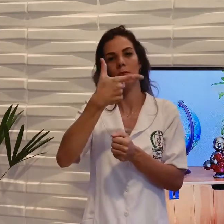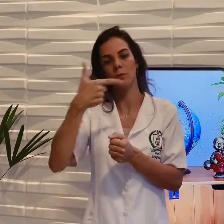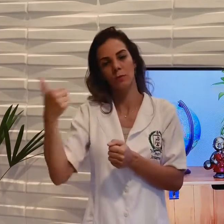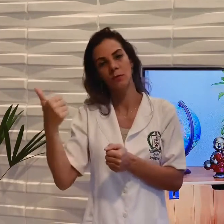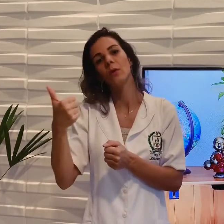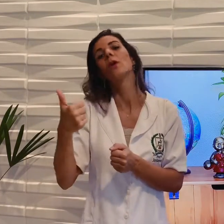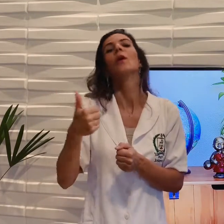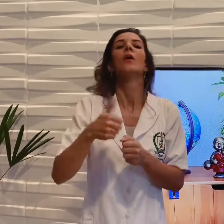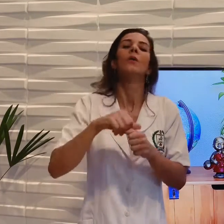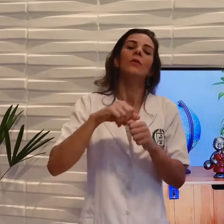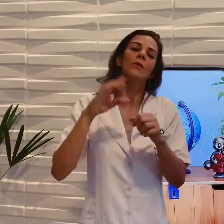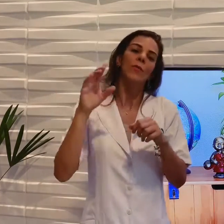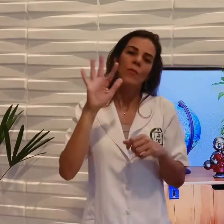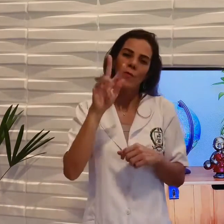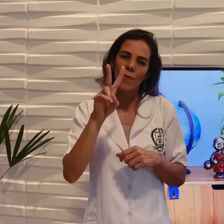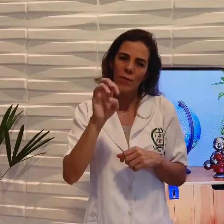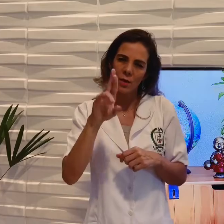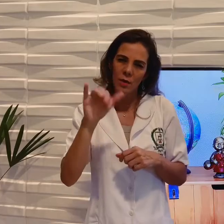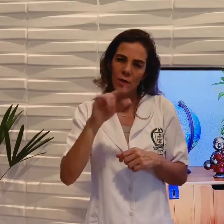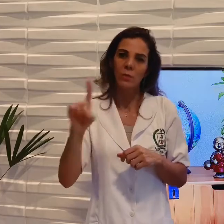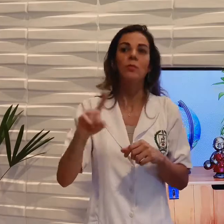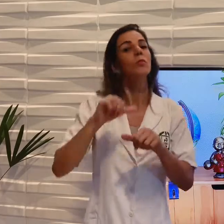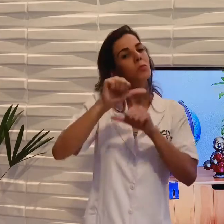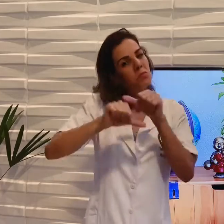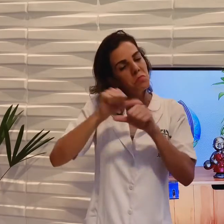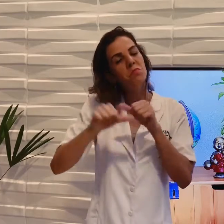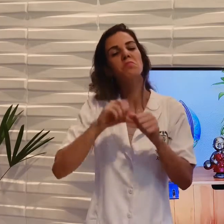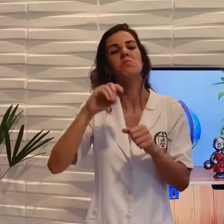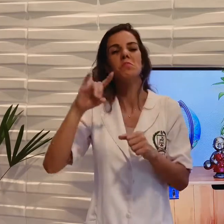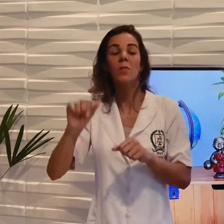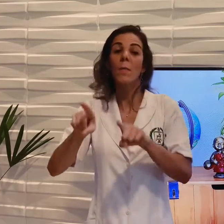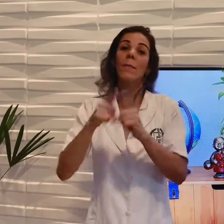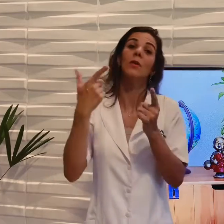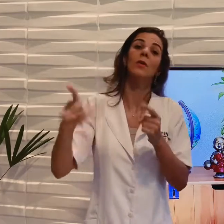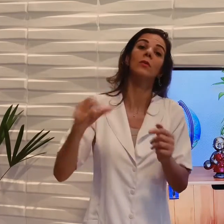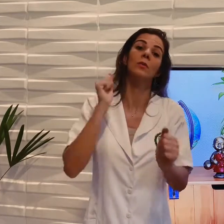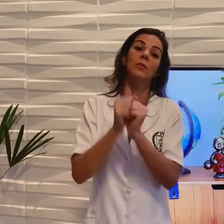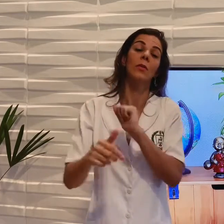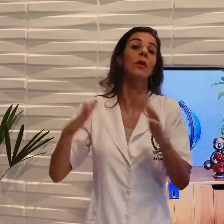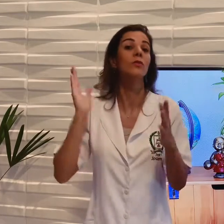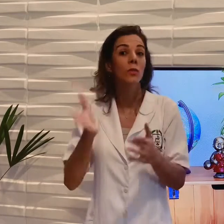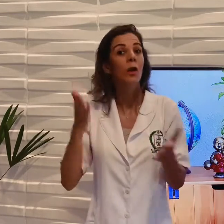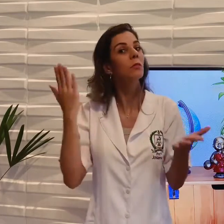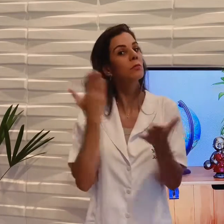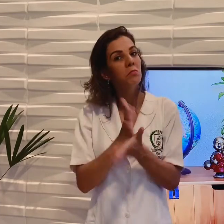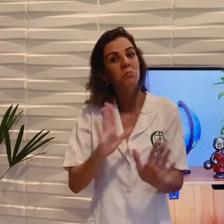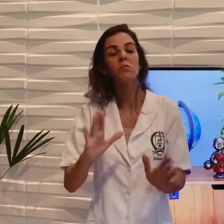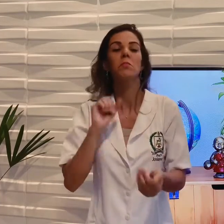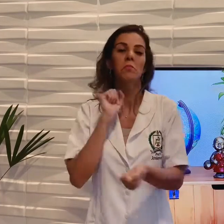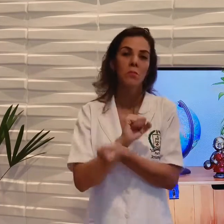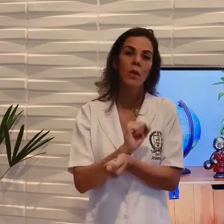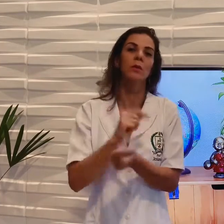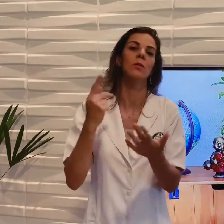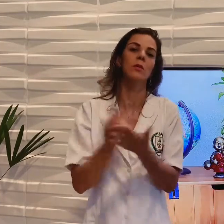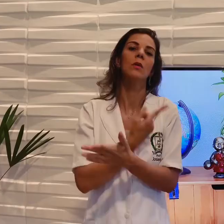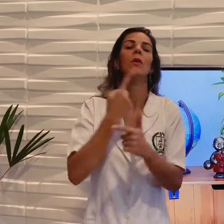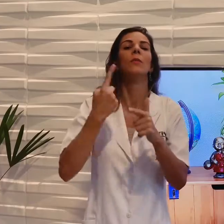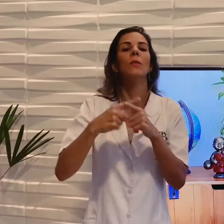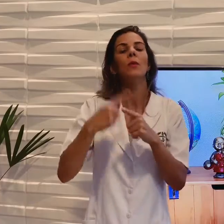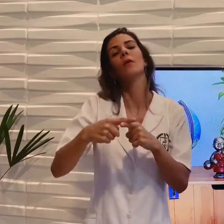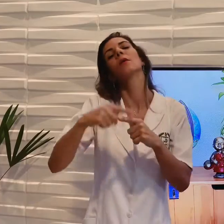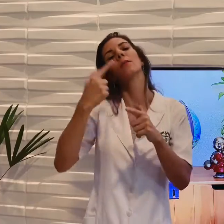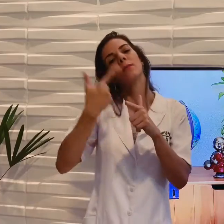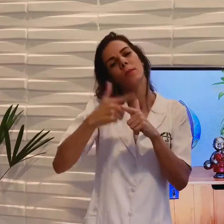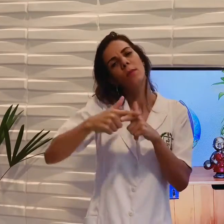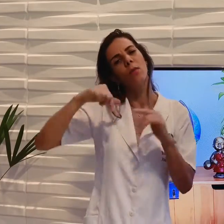esportivo que está mudando a data, mas outros eventos esportivos já deixaram de acontecer por algum problema mundial. E é isso que a gente vai